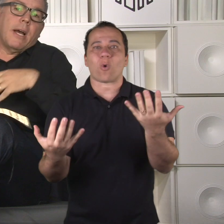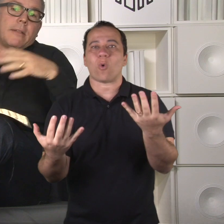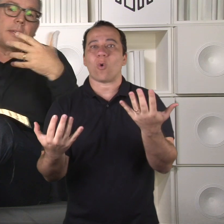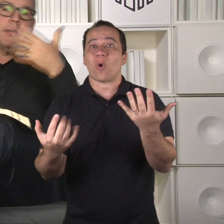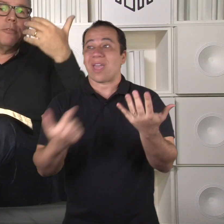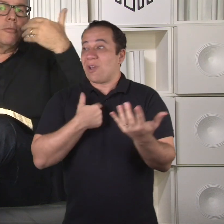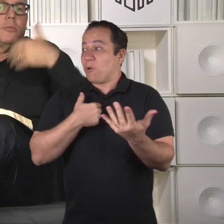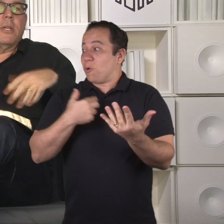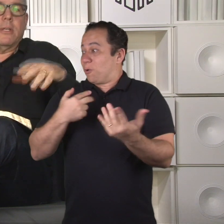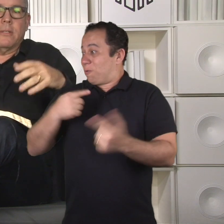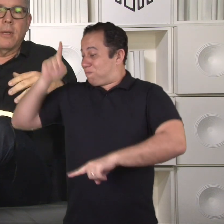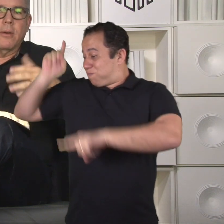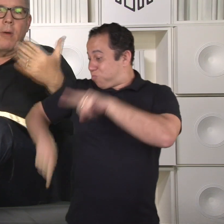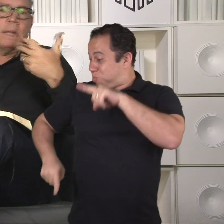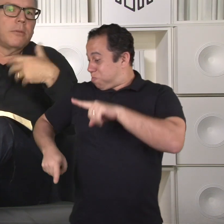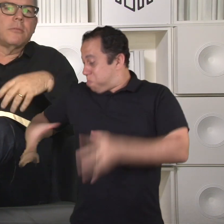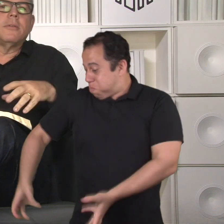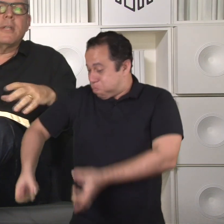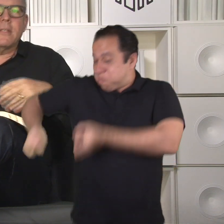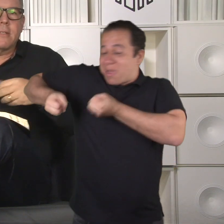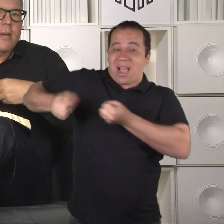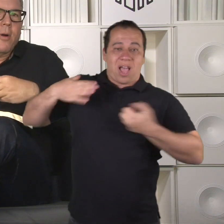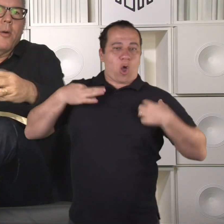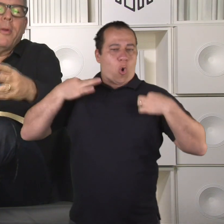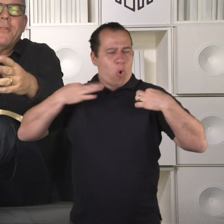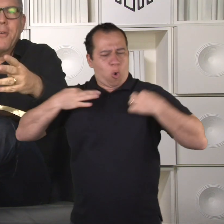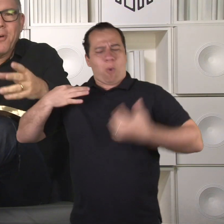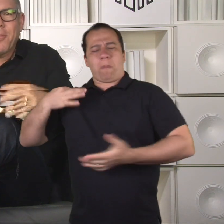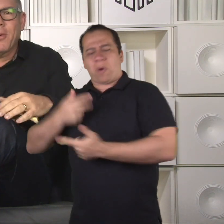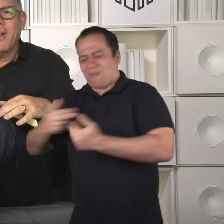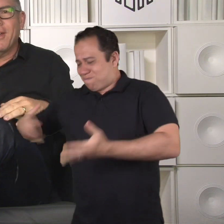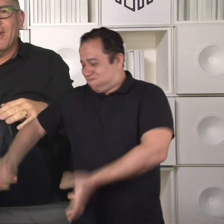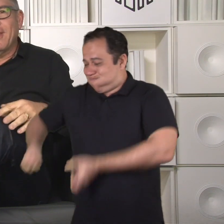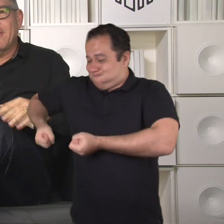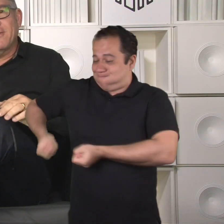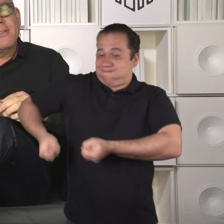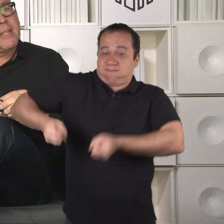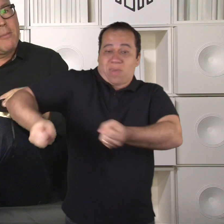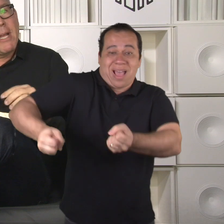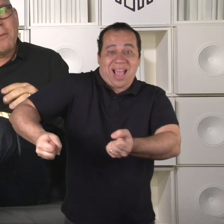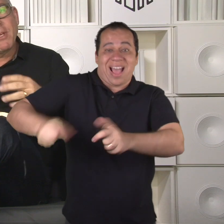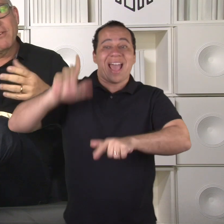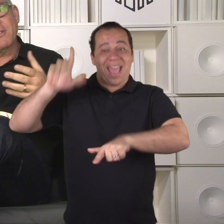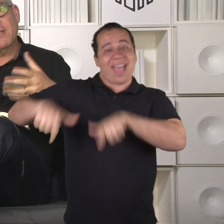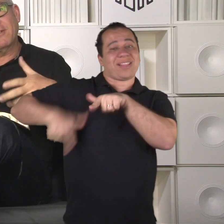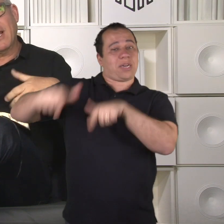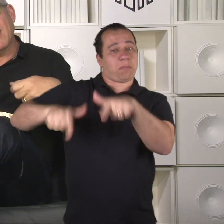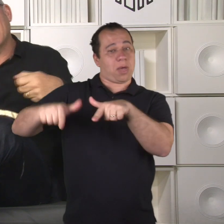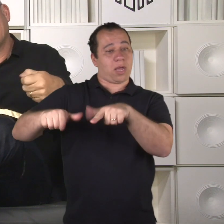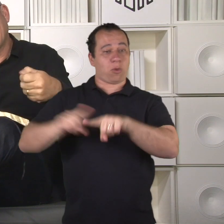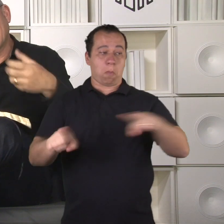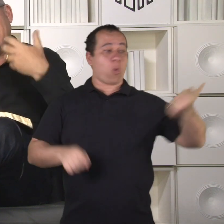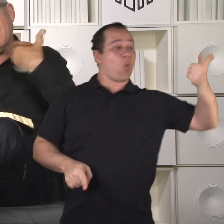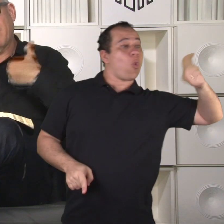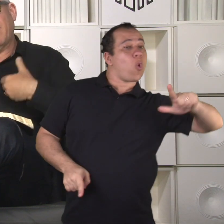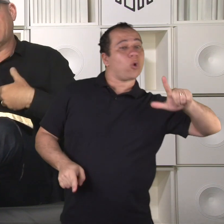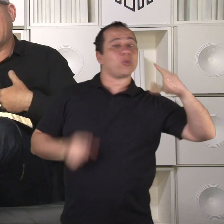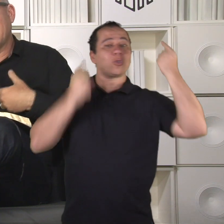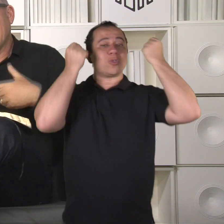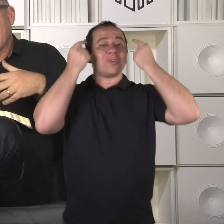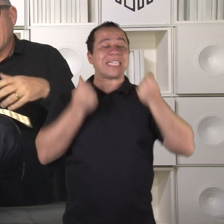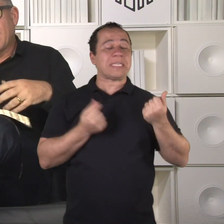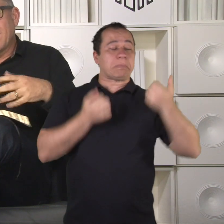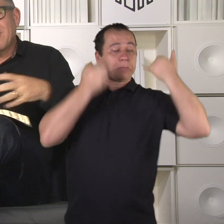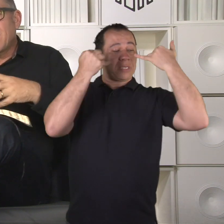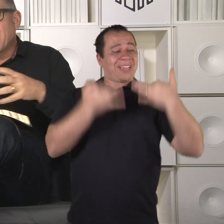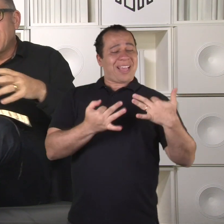pode colocar 3 túnicas, 4 túnicas e sair com a roupa do corpo. E isso não é trabalhar porque você não está carregando nada, você está